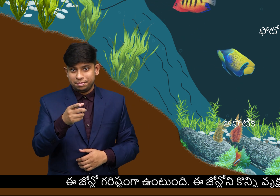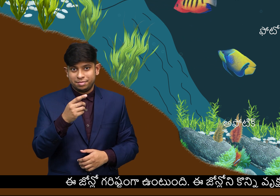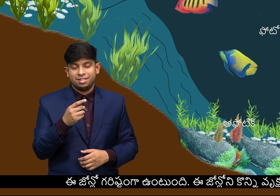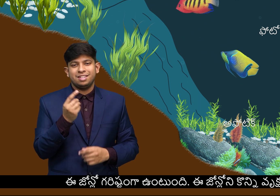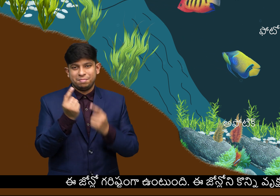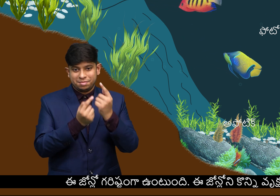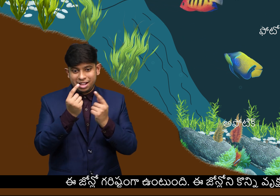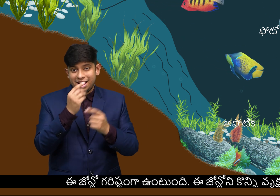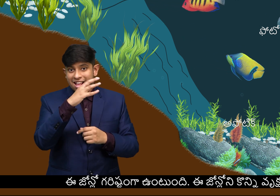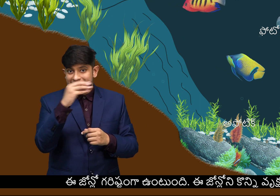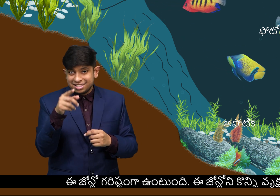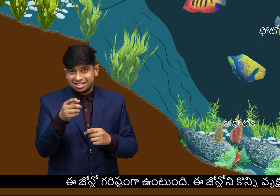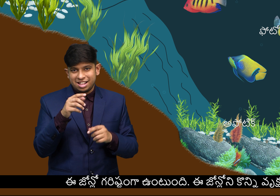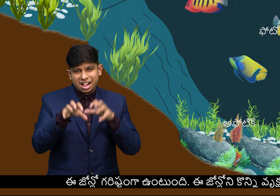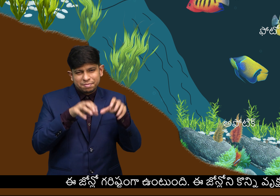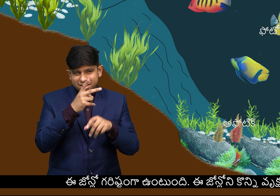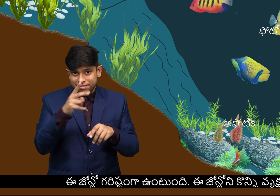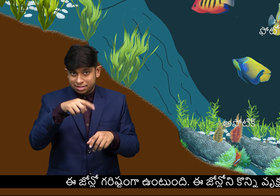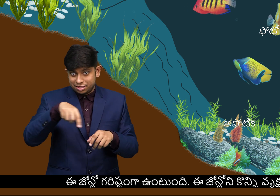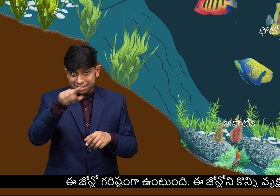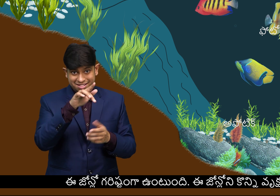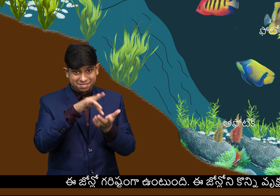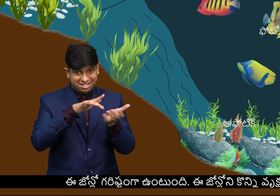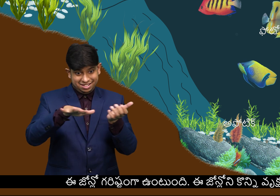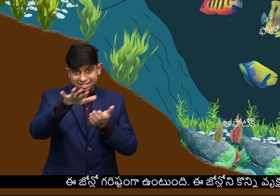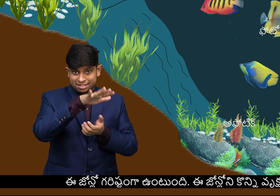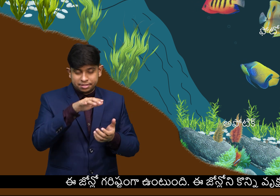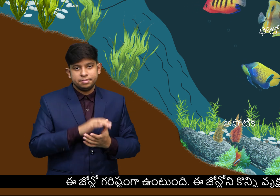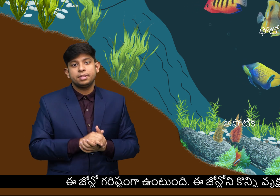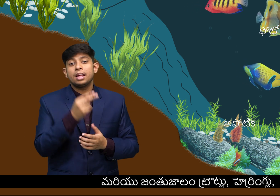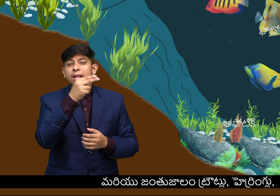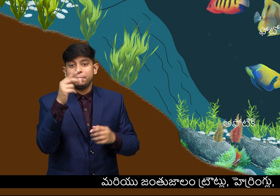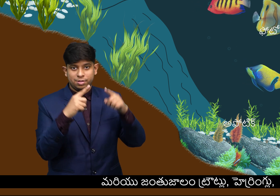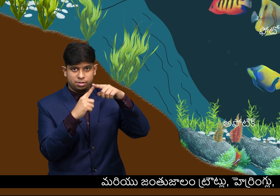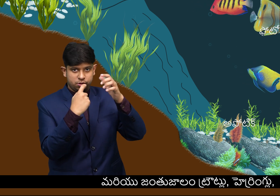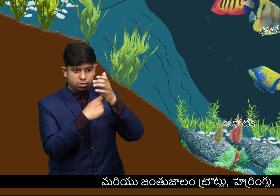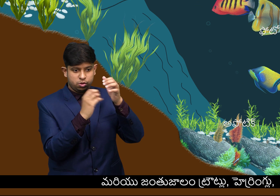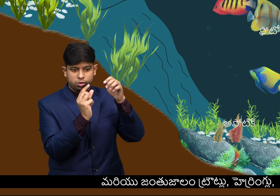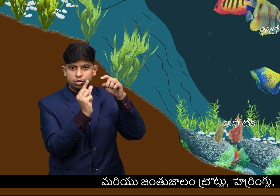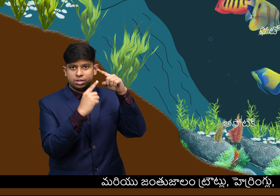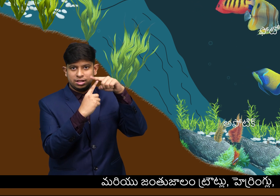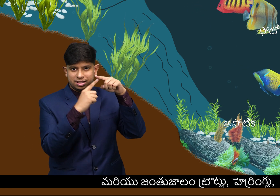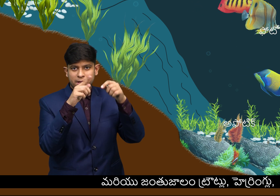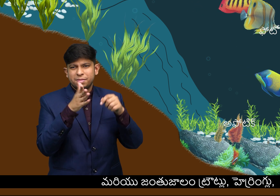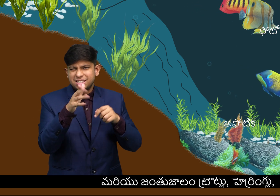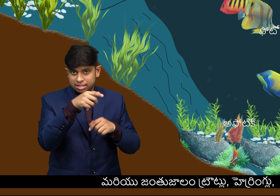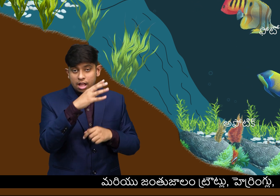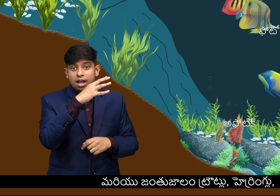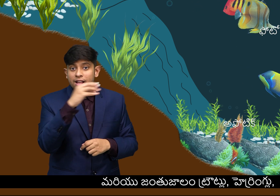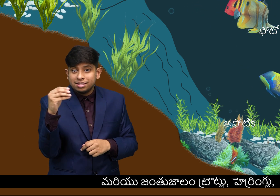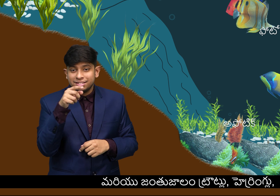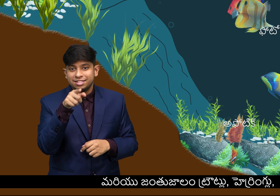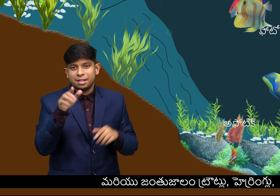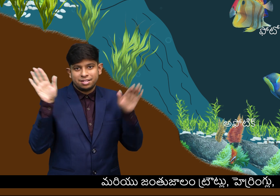ఈ జోన్లో గరిష్టంగా ఉంటుంది. ఈ జోన్లోని కొన్ని వృక్షజాలం మరియు జంతుజాలం, ట్రౌట్లు,